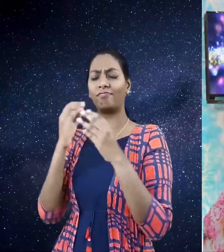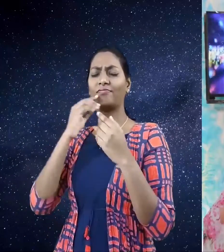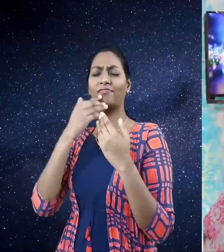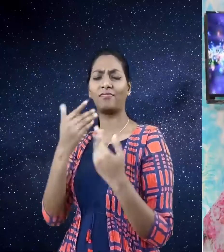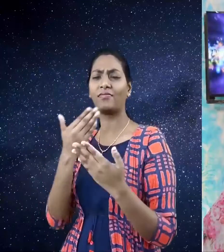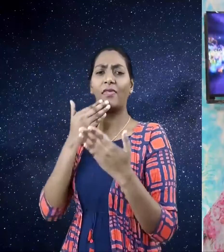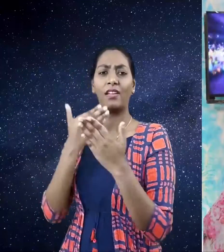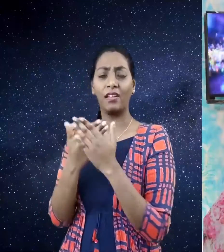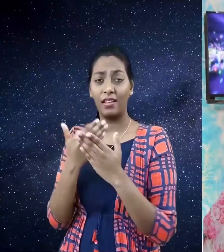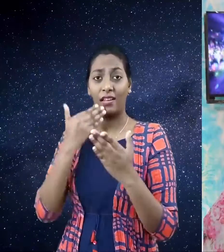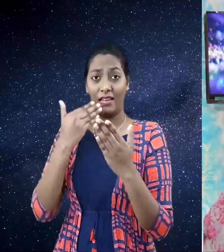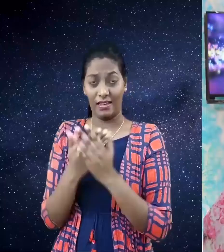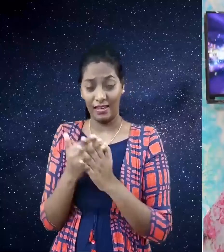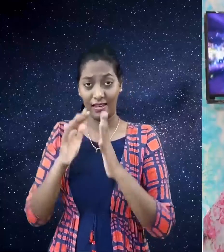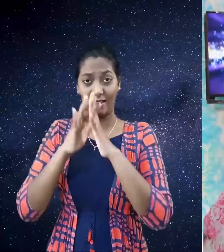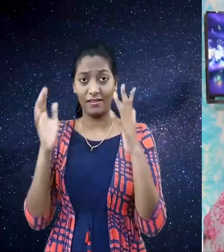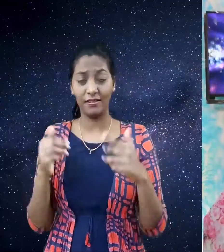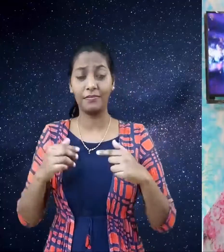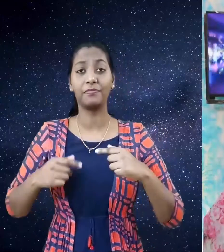iskisota